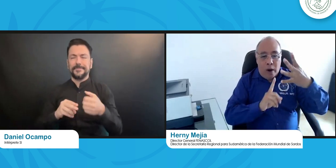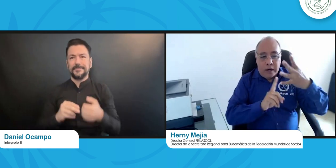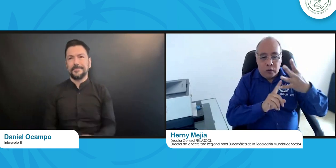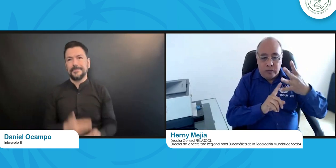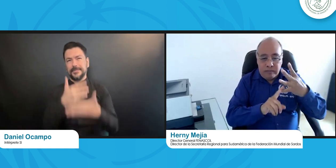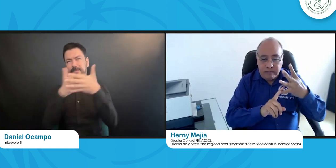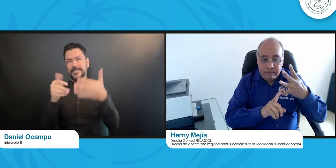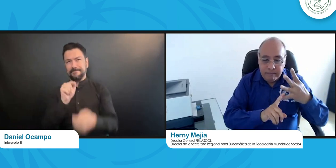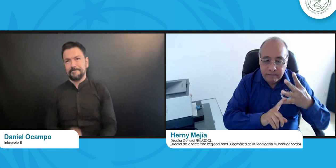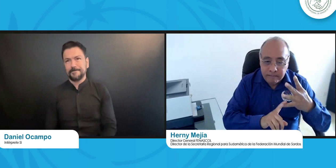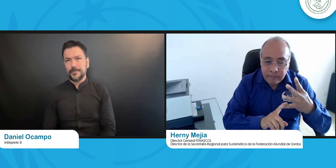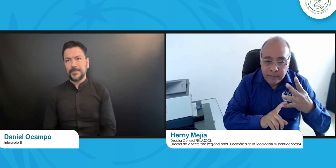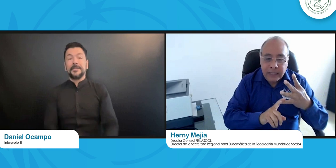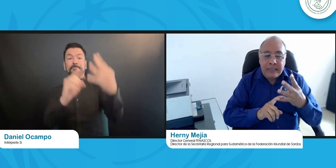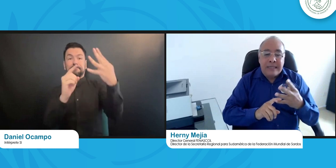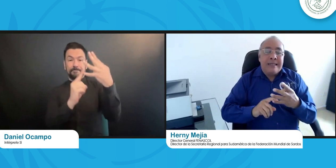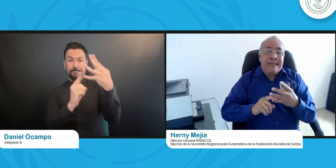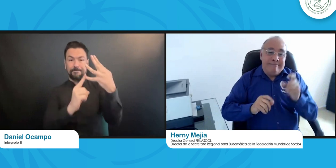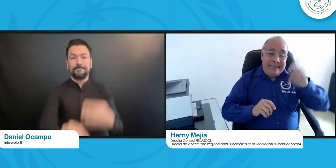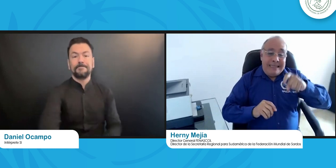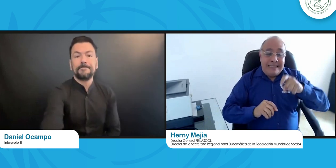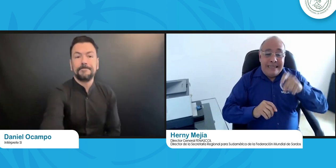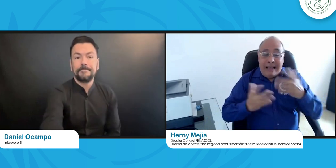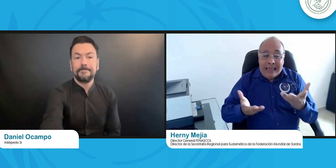política pública que atienda a eso. Lo cuarto